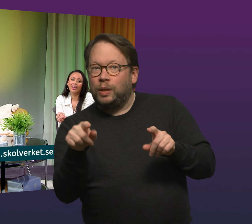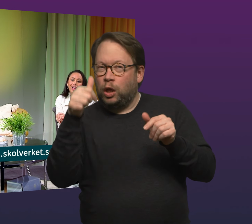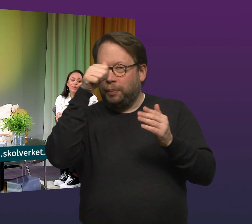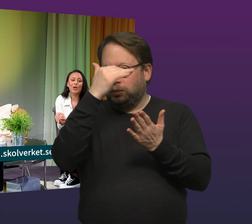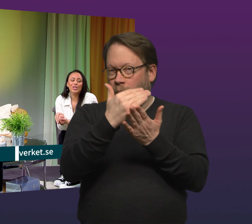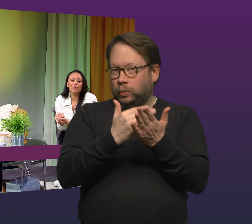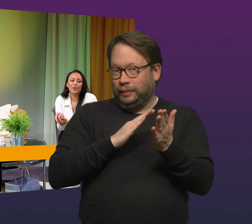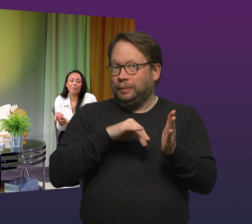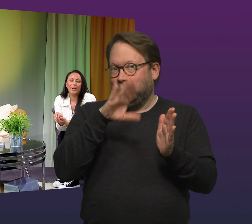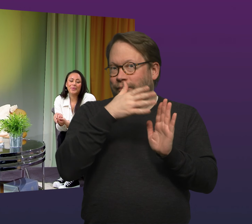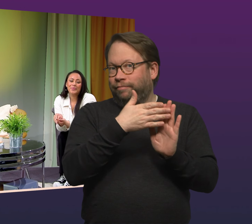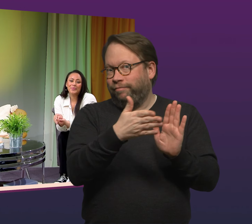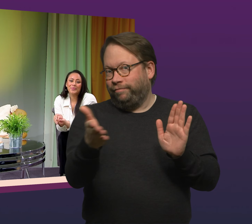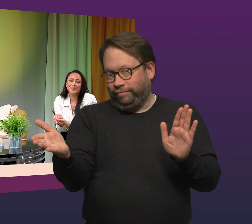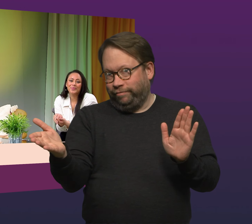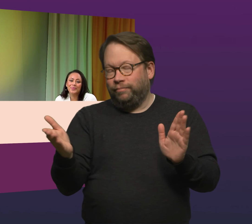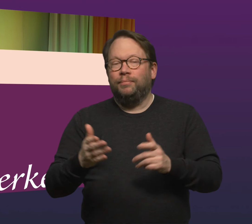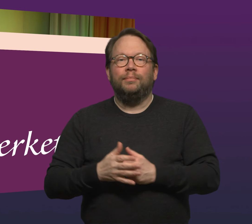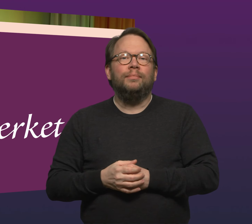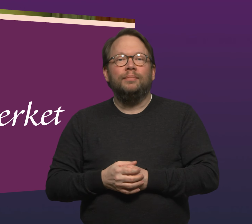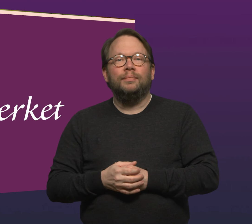om de olika gymnasieprogrammen.